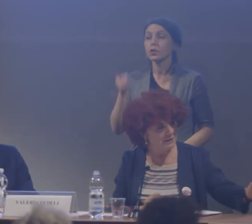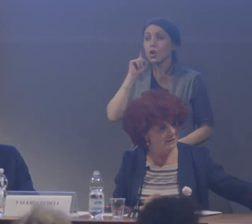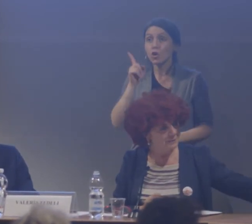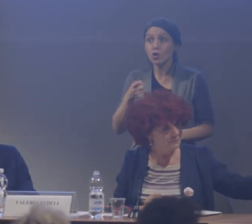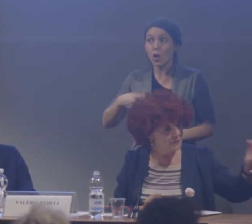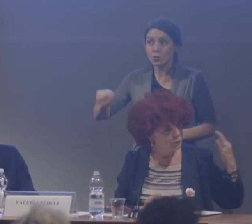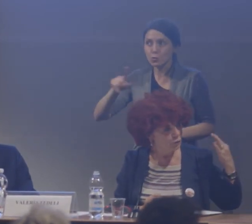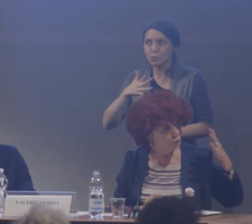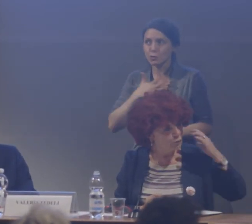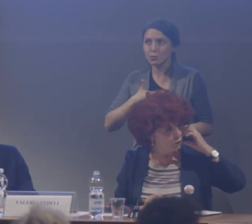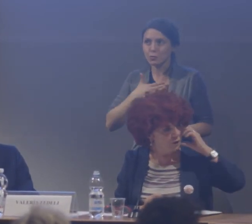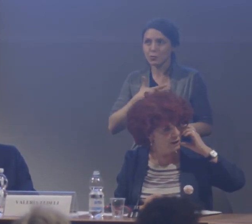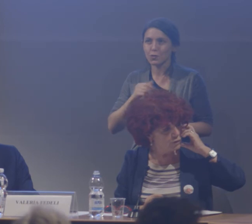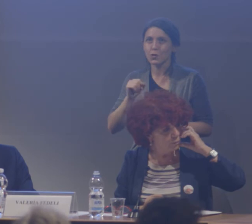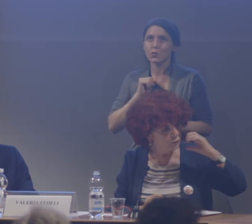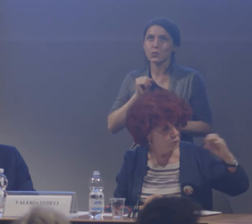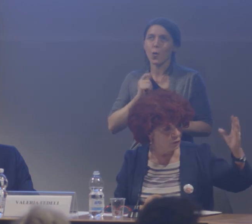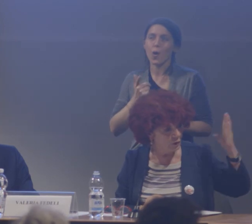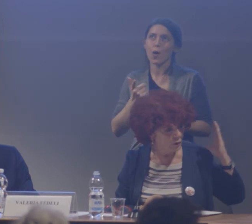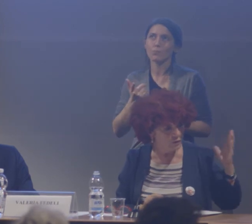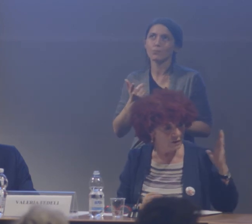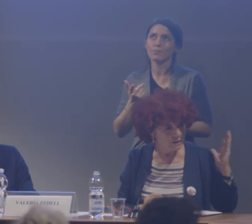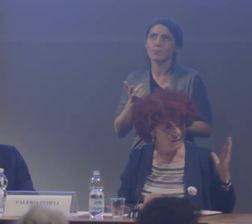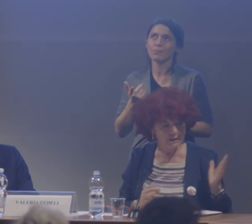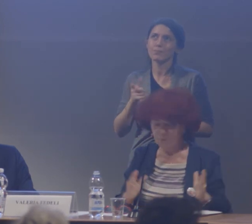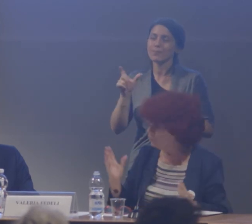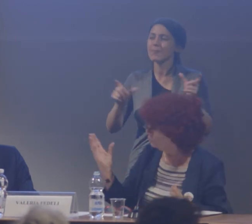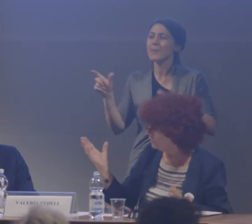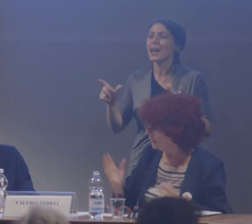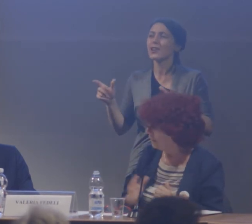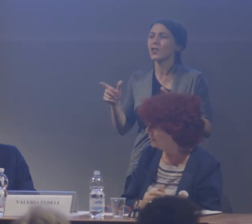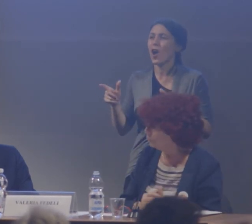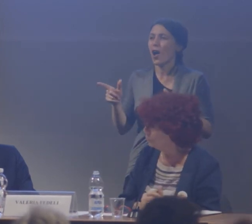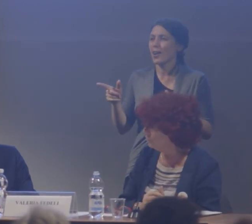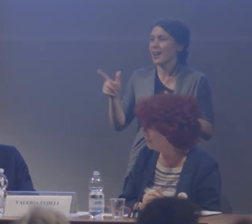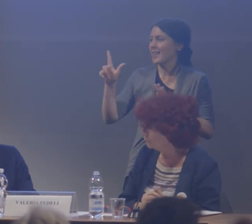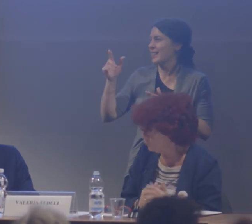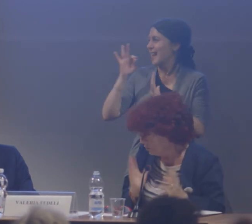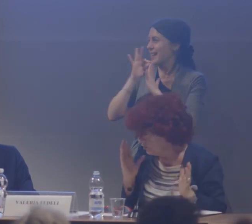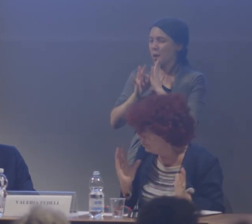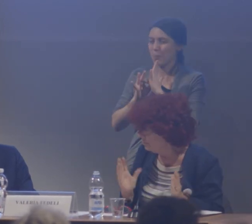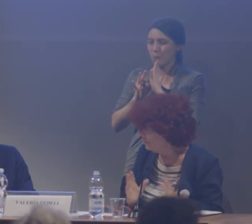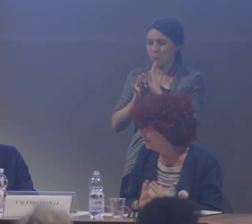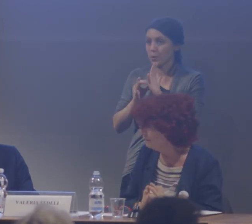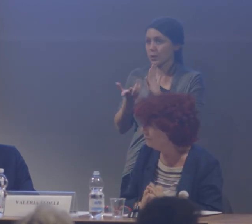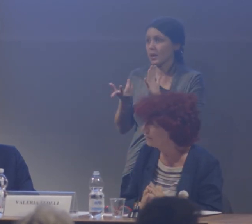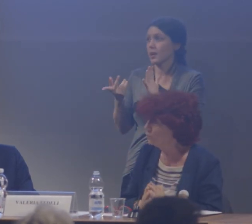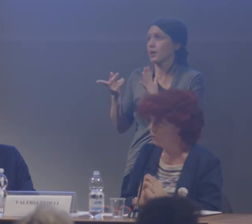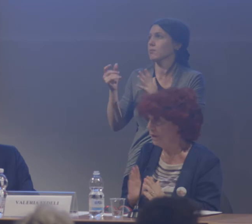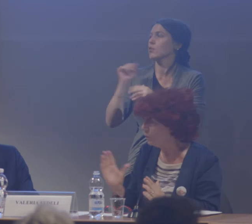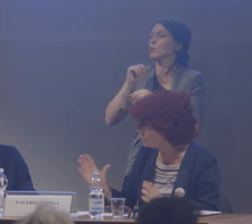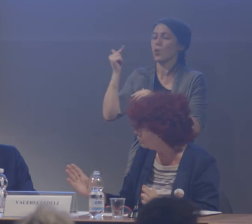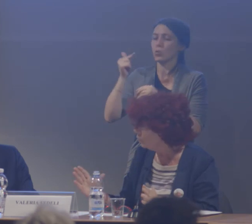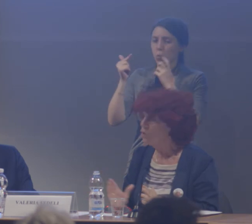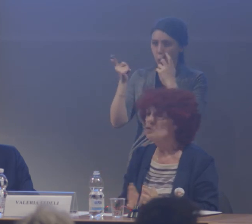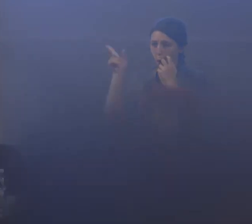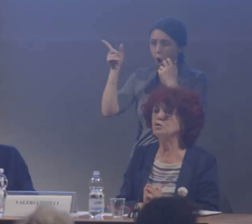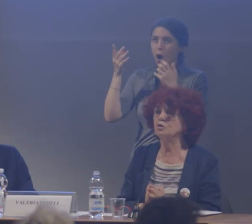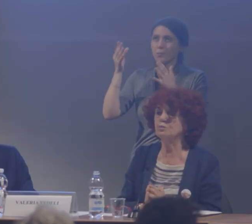accontenterà i cultori e soprattutto le cose dei 7 punti che Tullio De Mauro legittimamente ha fatto, non è